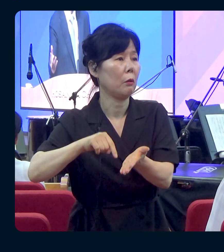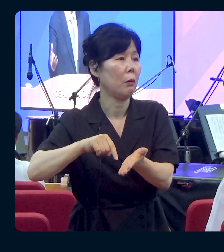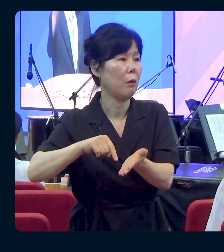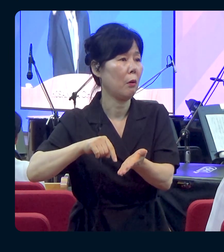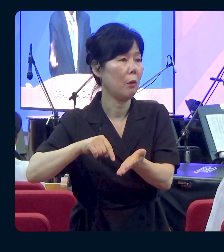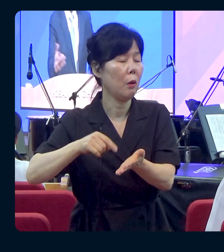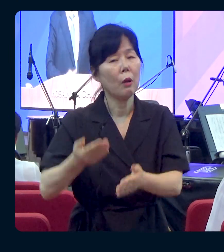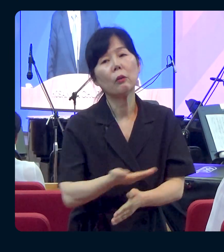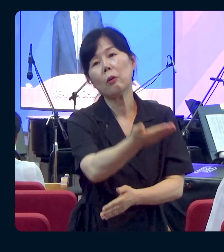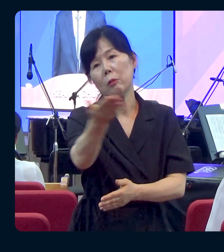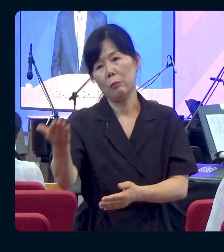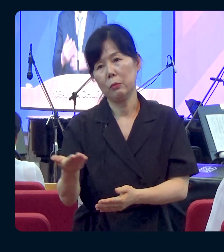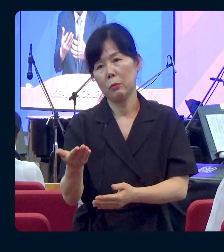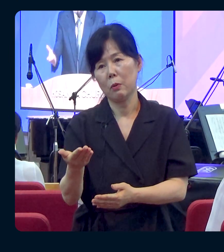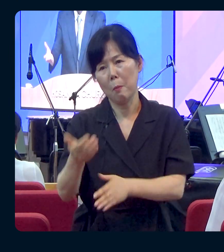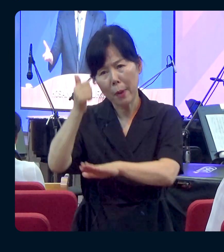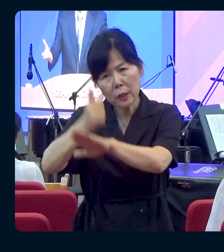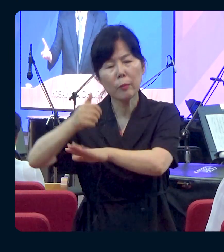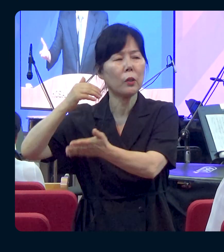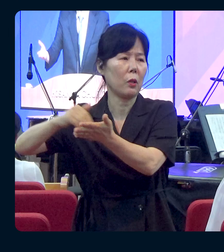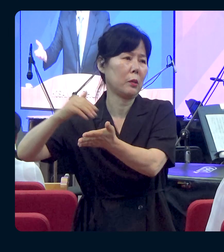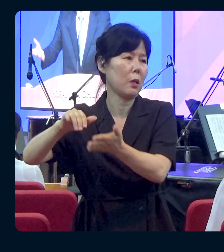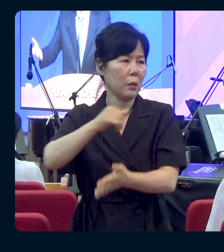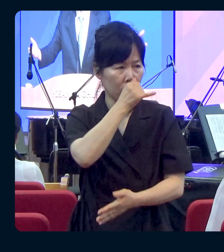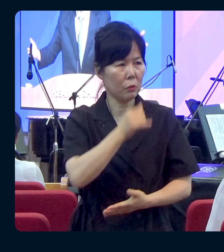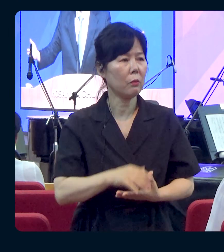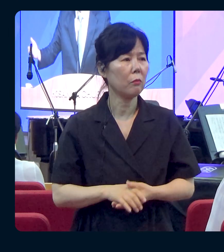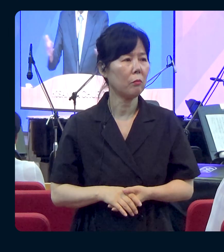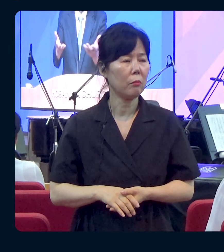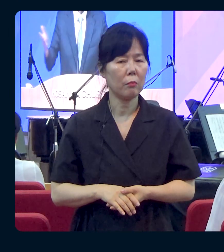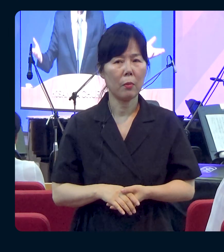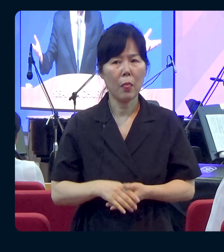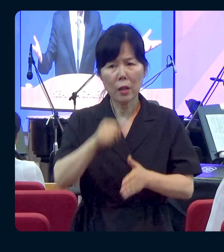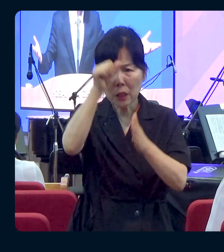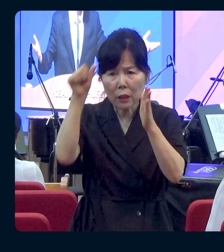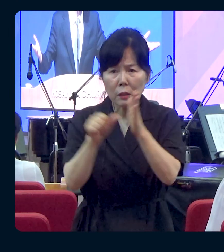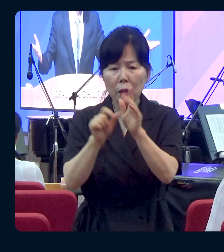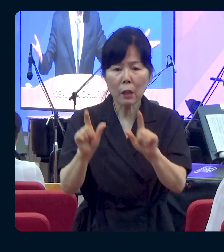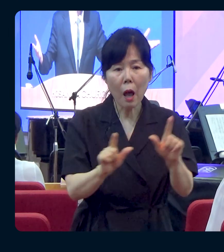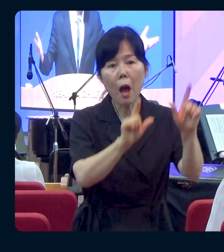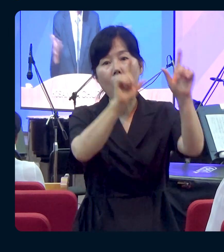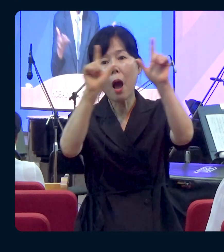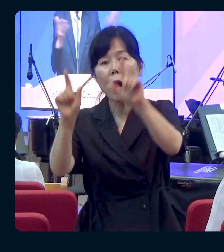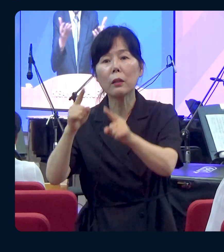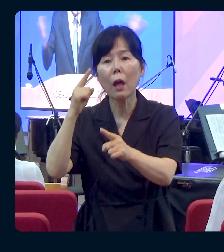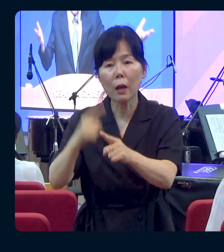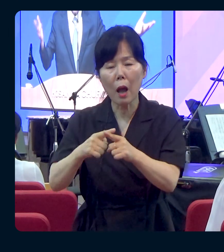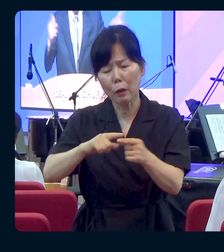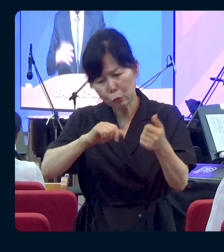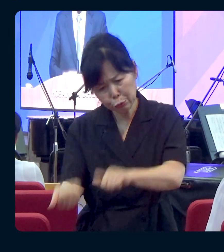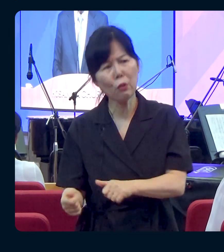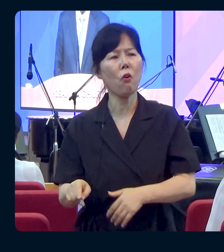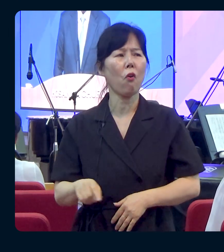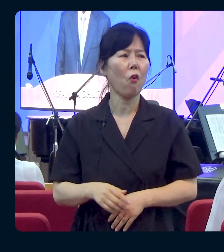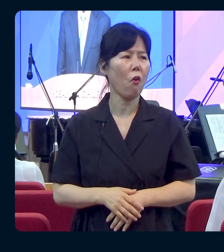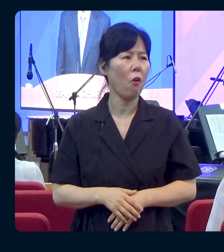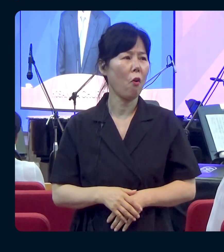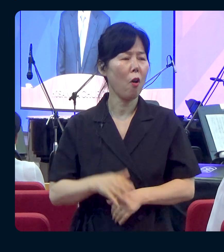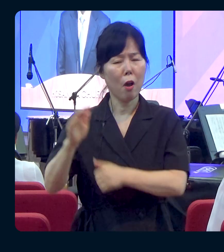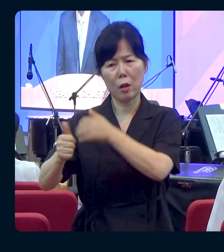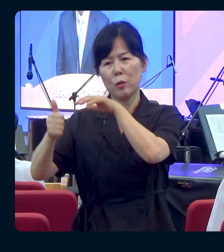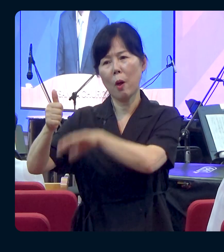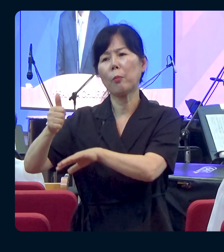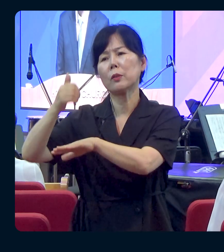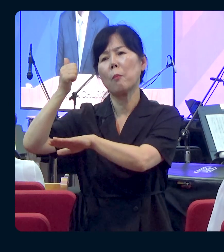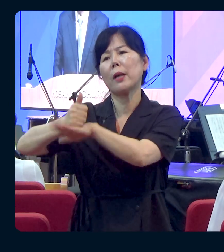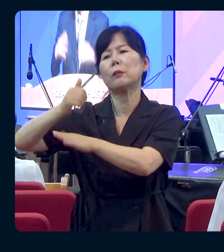아니라 실제 우리 가운데 다 이루어질 그런 이야기라고요. 다 결산하셔야 돼요. 인생을 살았으면 하나님과 다